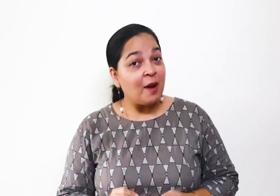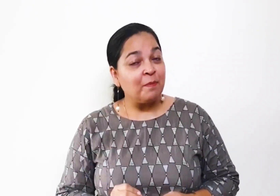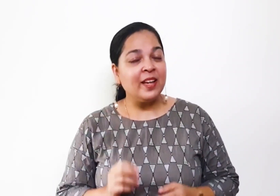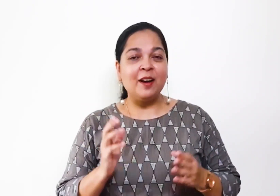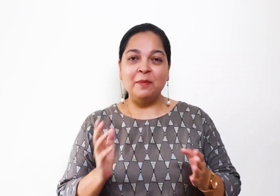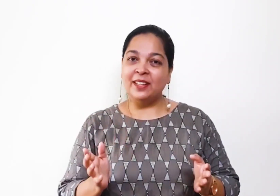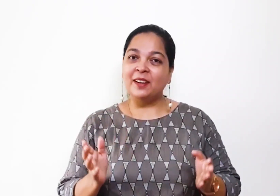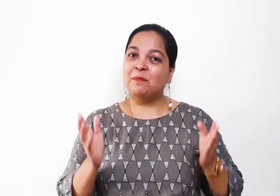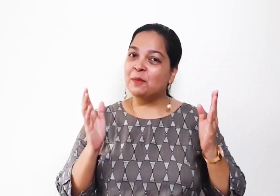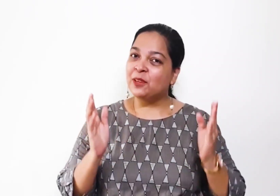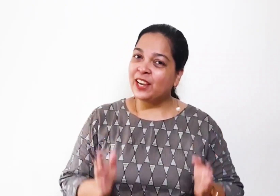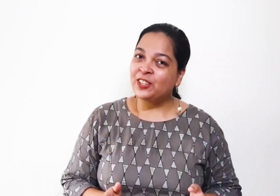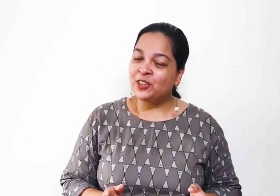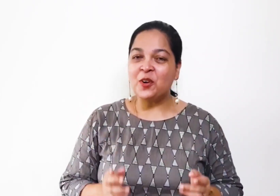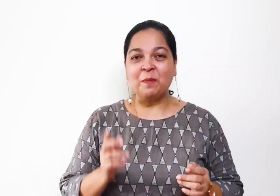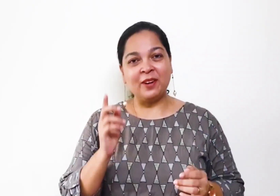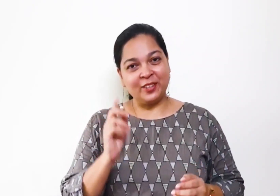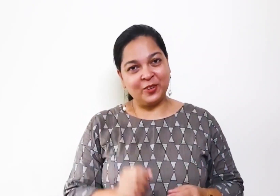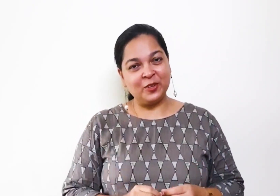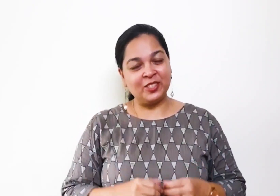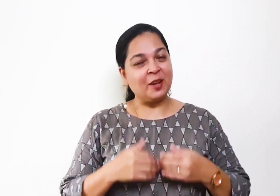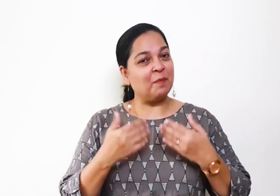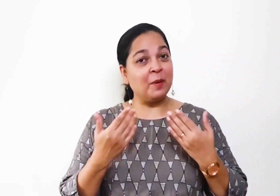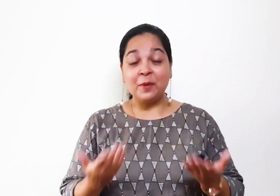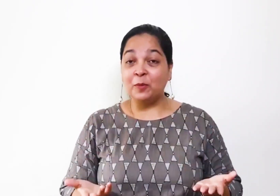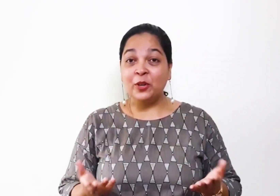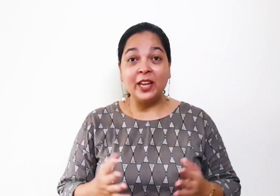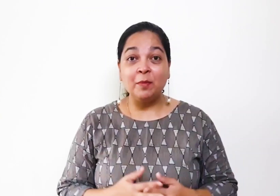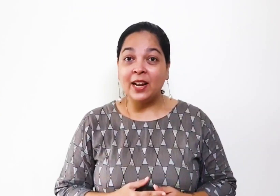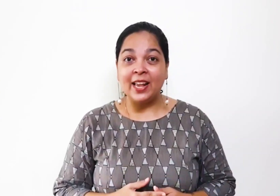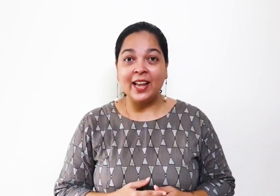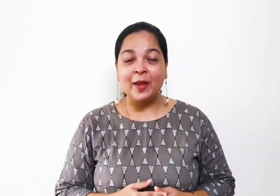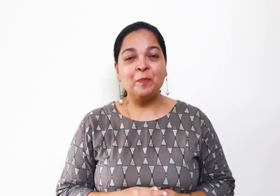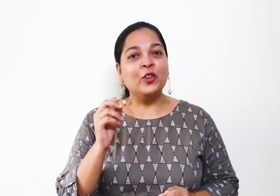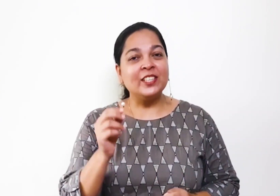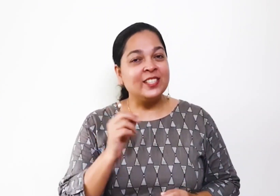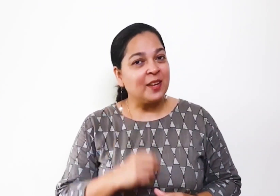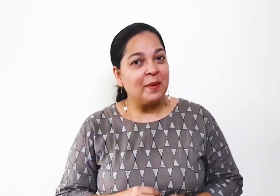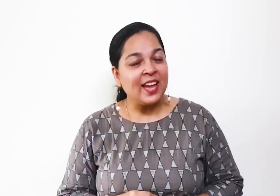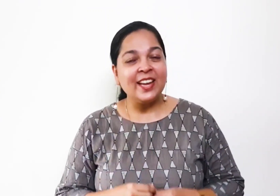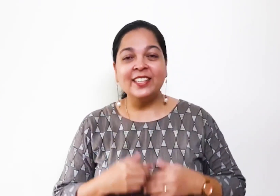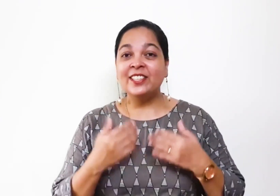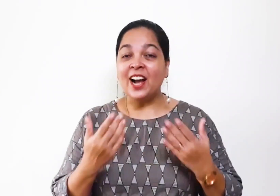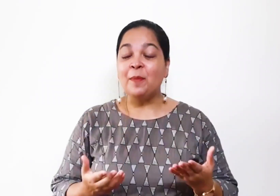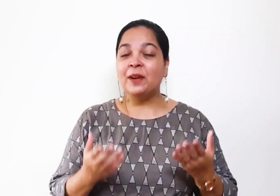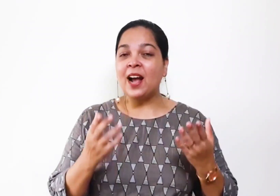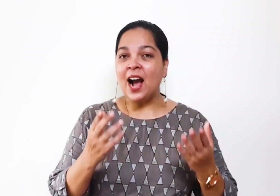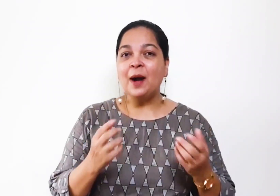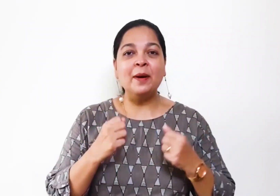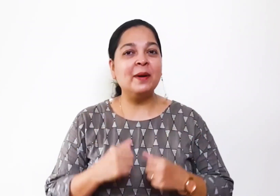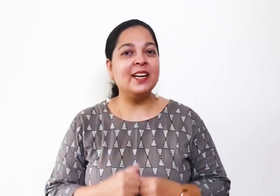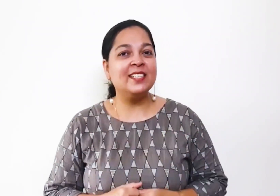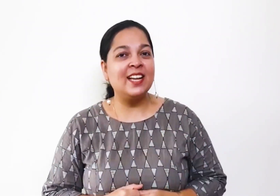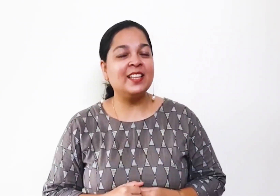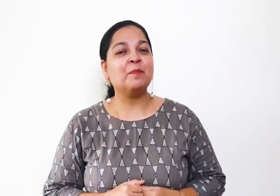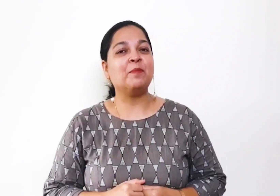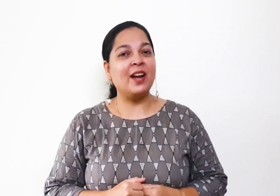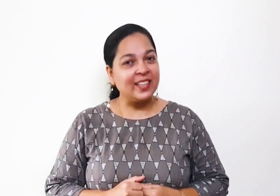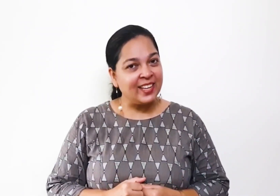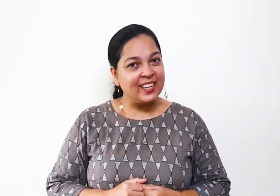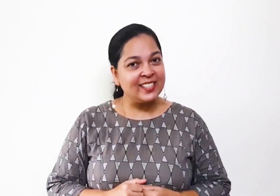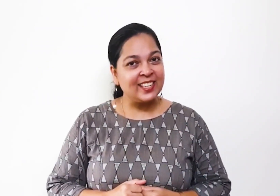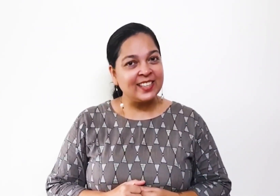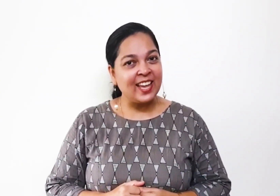और आपने अभी तक प्रभु यीशु को अपना दोस्त, अपना प्रभु नहीं बनाया है, तो ये समय है जहाँ पर आप हमारे साथ